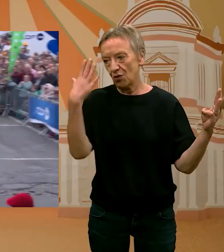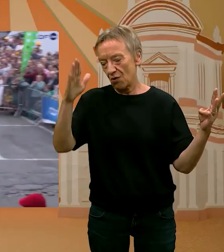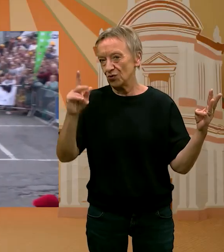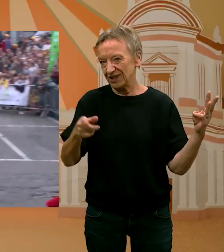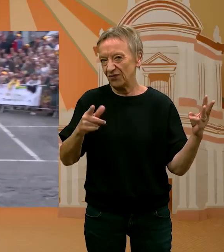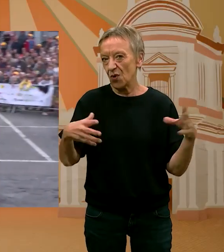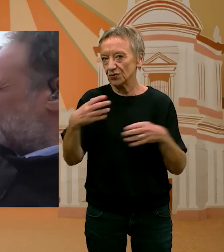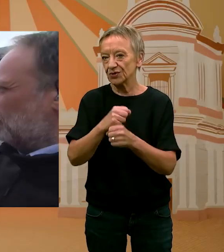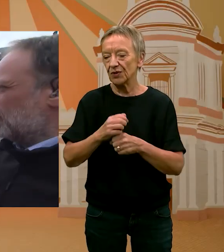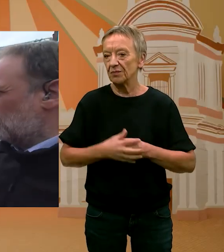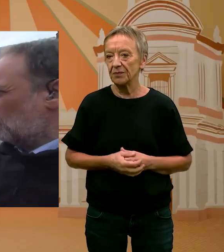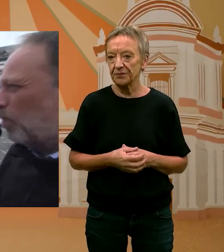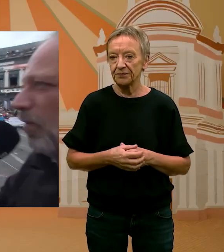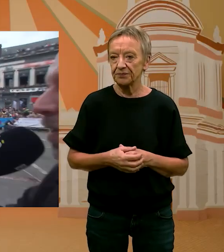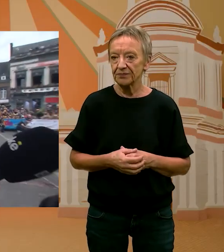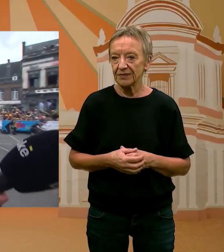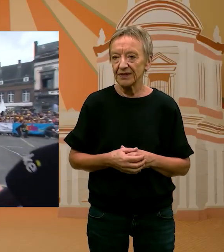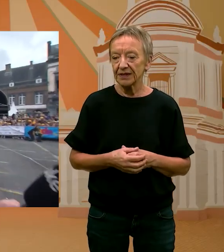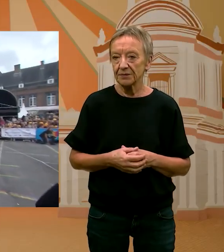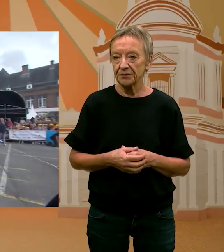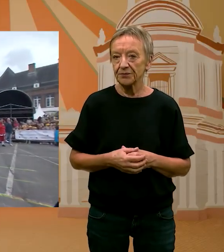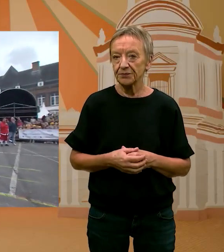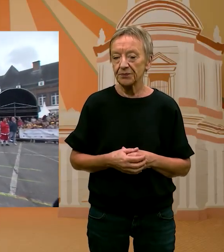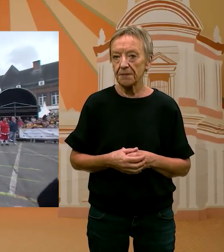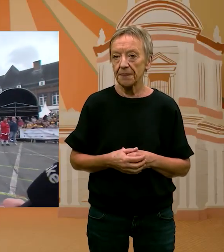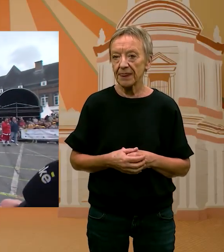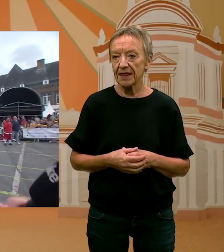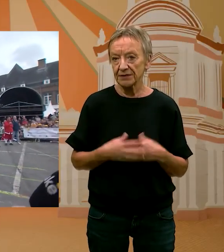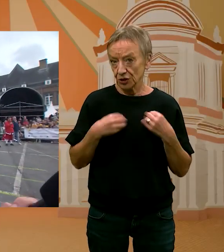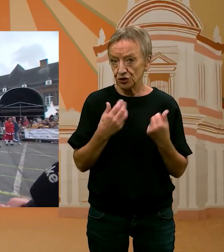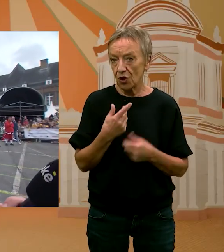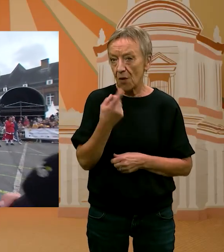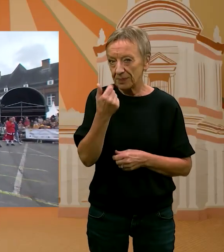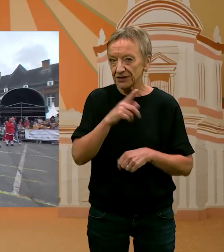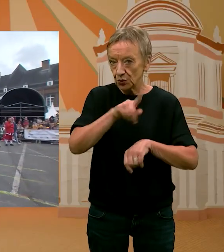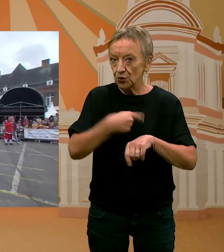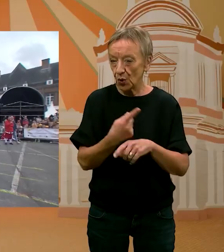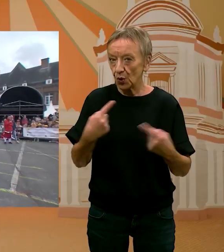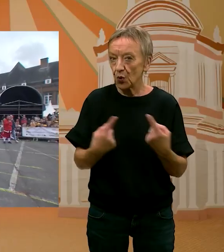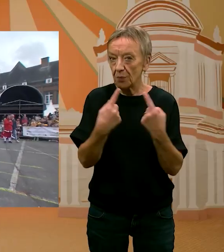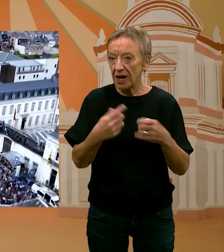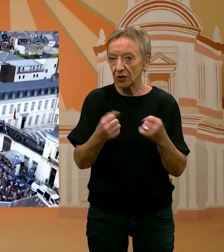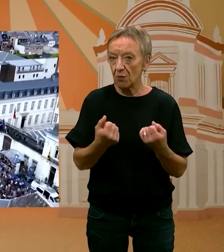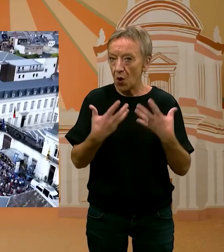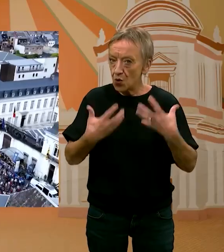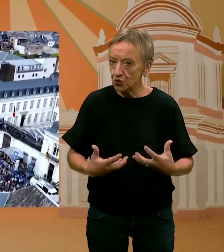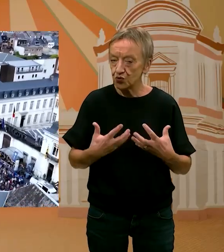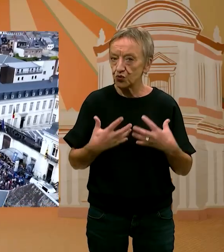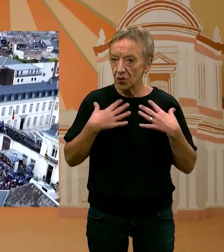commence à bien tomber ici. On sent que le combat, on arrive à l'heure de combat, ça commence aussi physiquement à peser. Hein. Ça devient dur parce qu'on a...